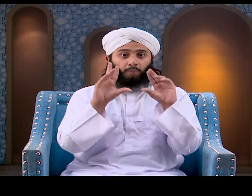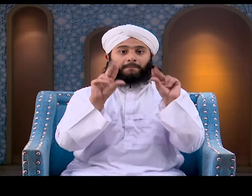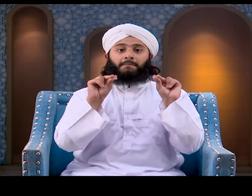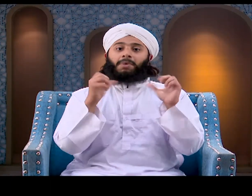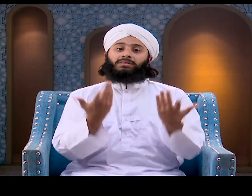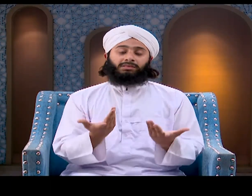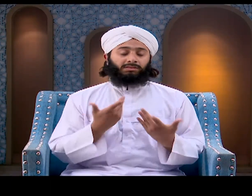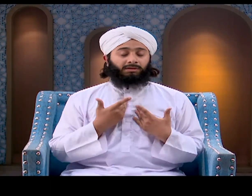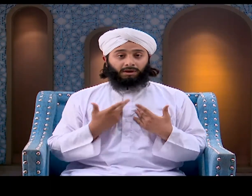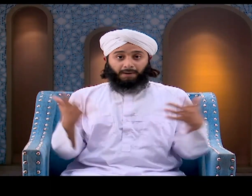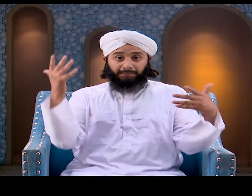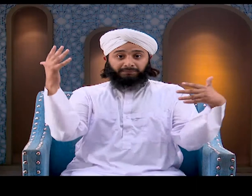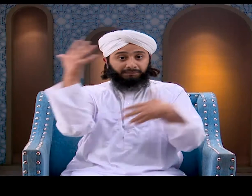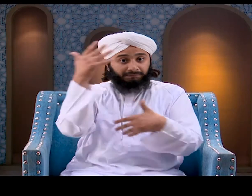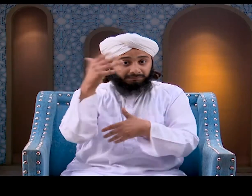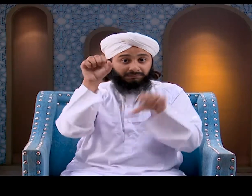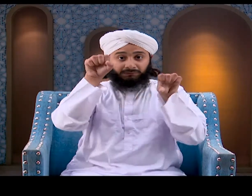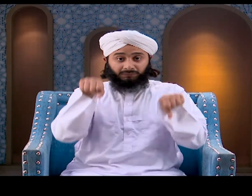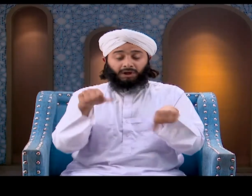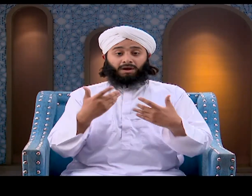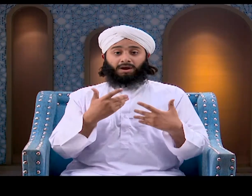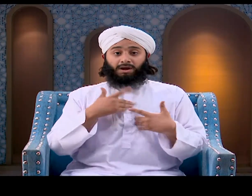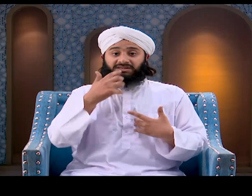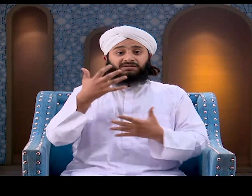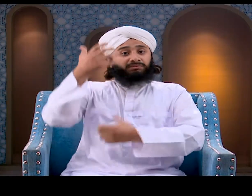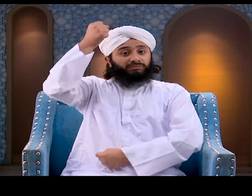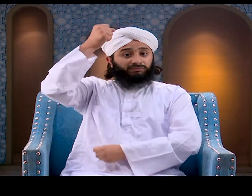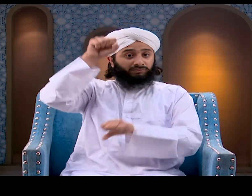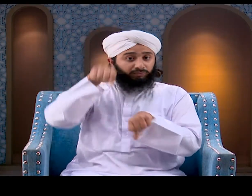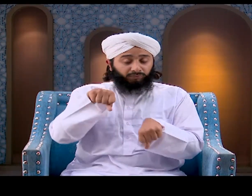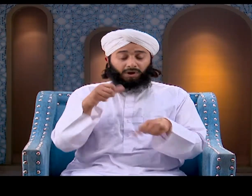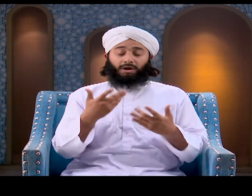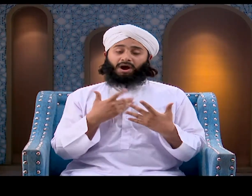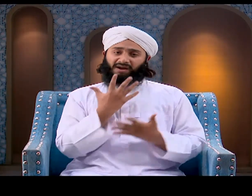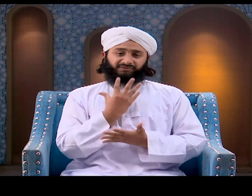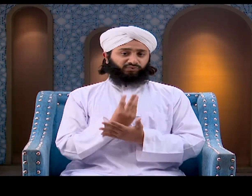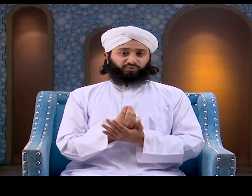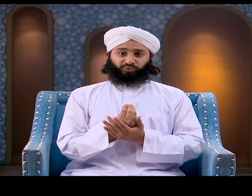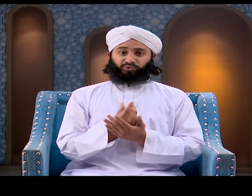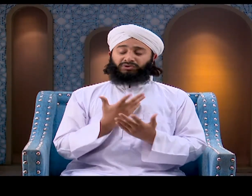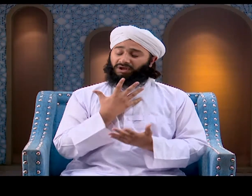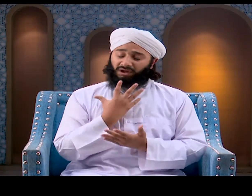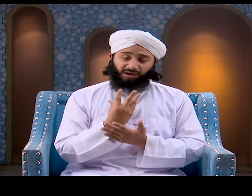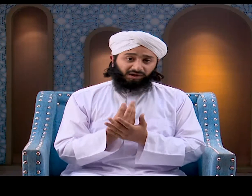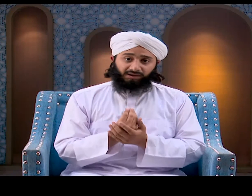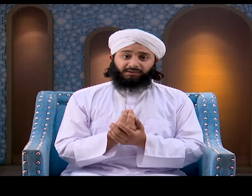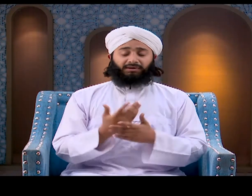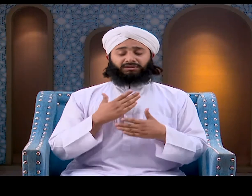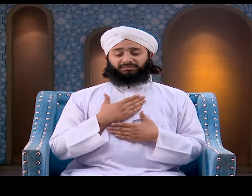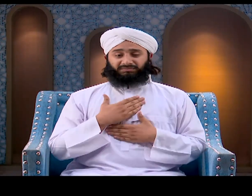ہمیں غسل دیا جا رہا ہوگا، ہمیں کفن پہنایا جا رہا ہوگا، آہ صد آہ ہمیں اندھیری قبر میں اتارا